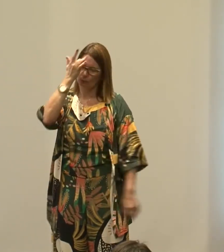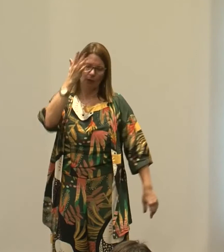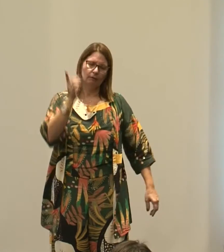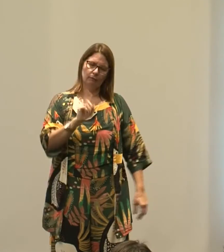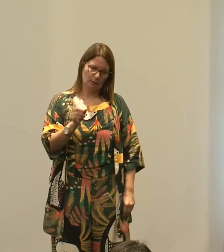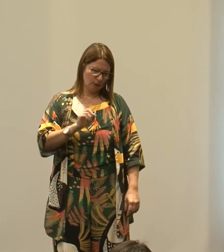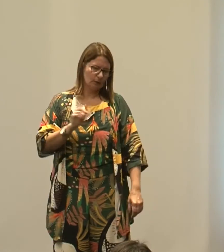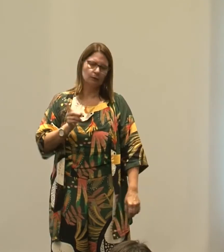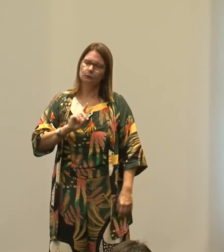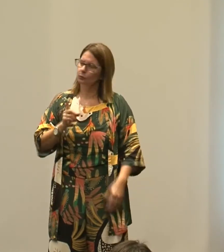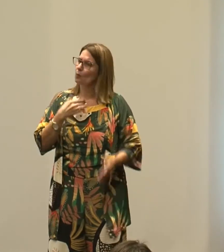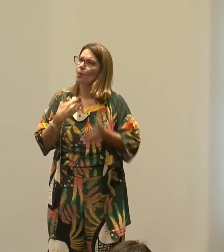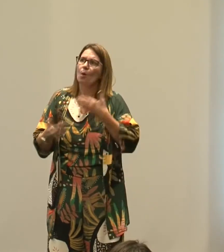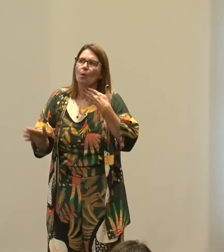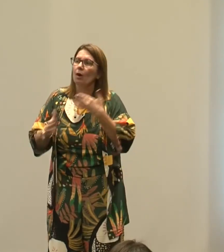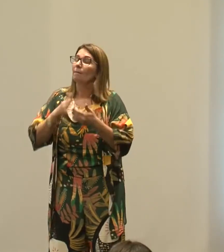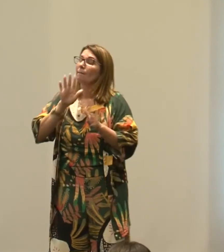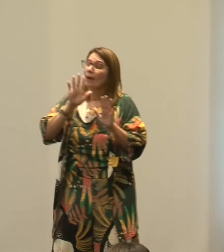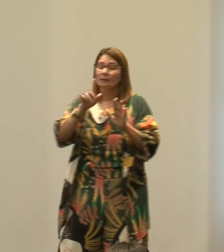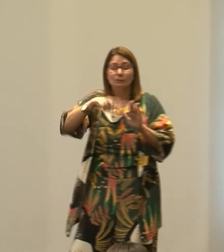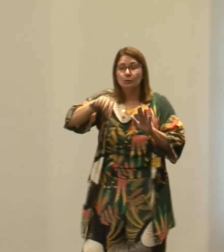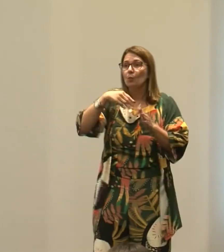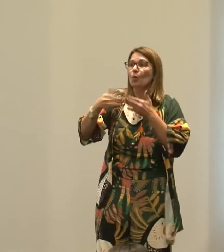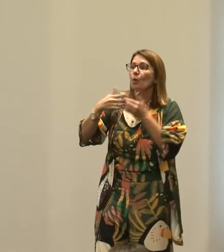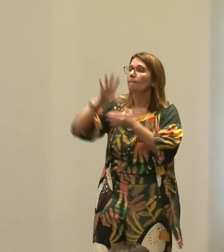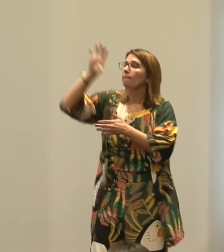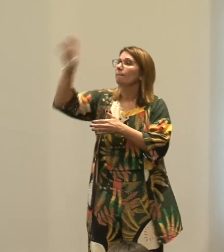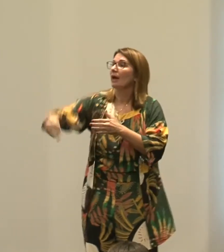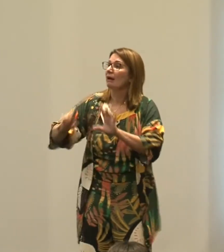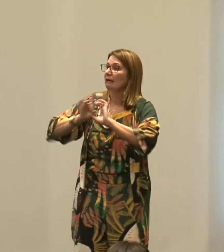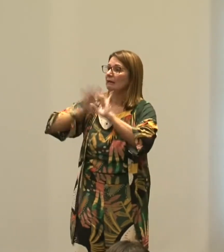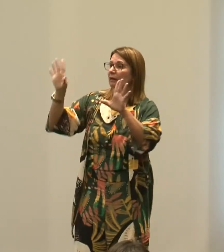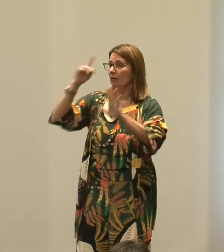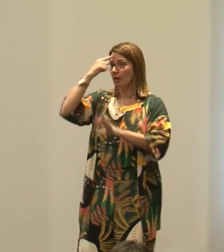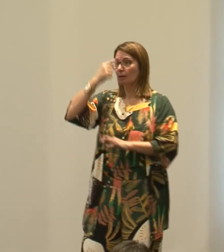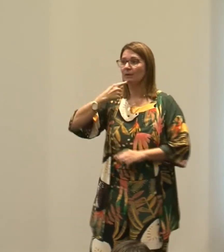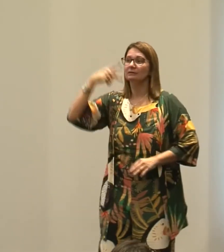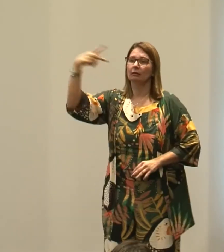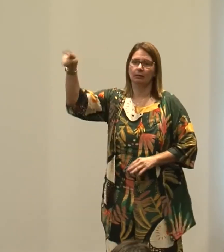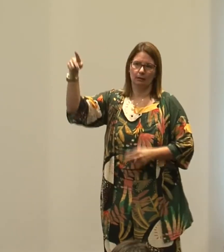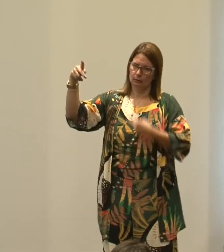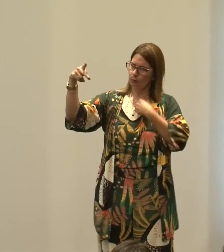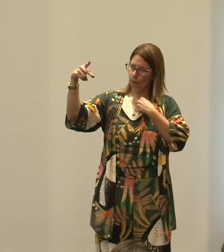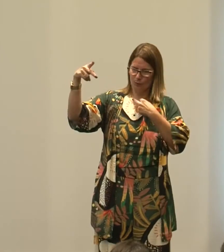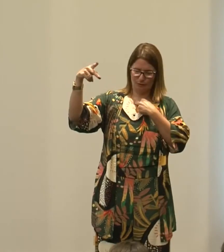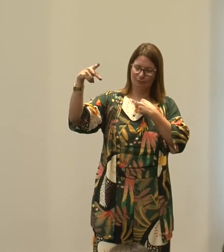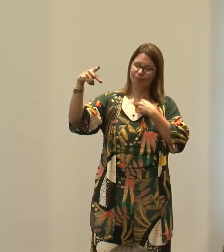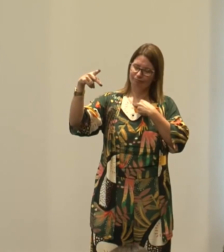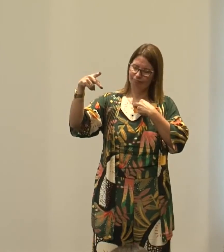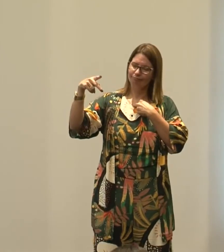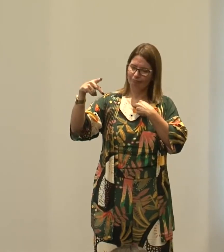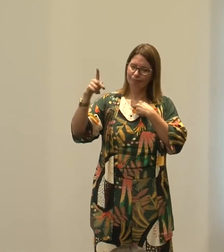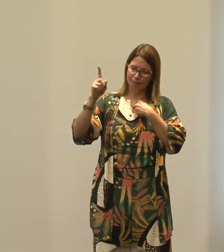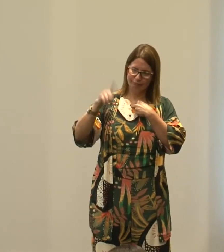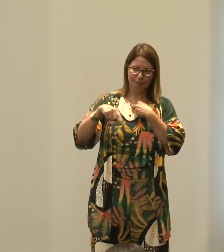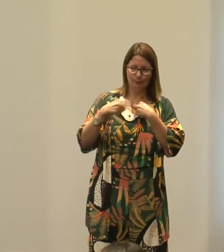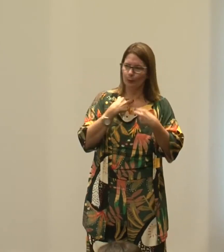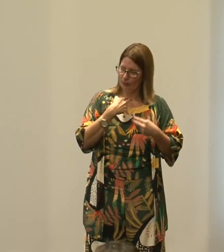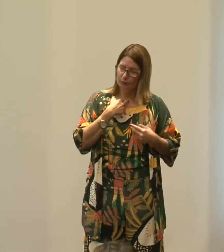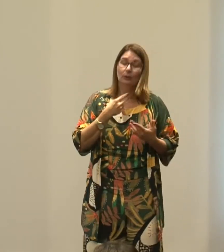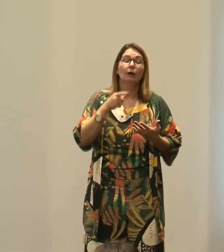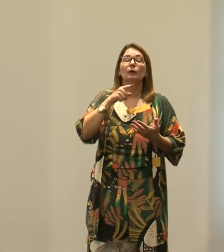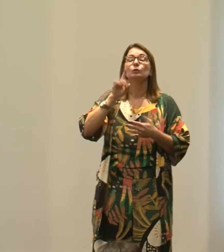pode buscar vídeo? Não é simples. Não dá para a gente pegar qualquer vídeo, porque a imagem tem direitos